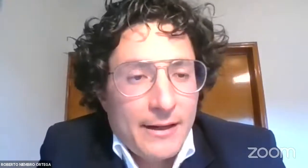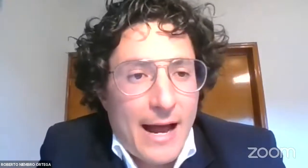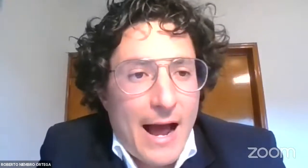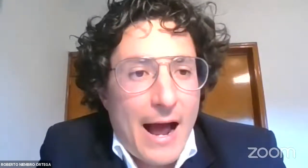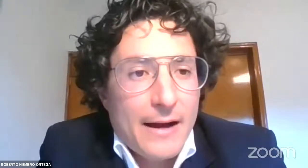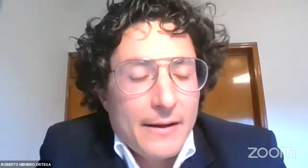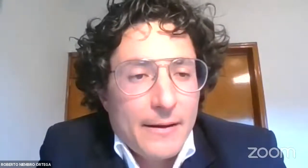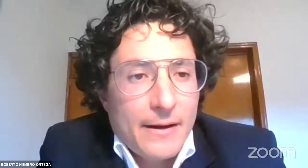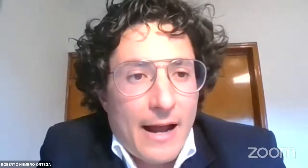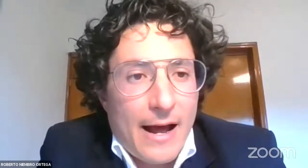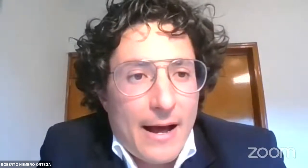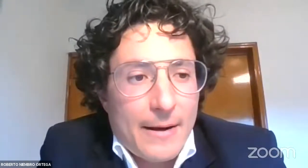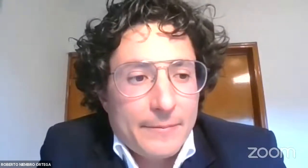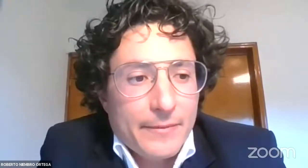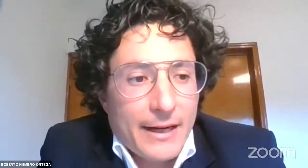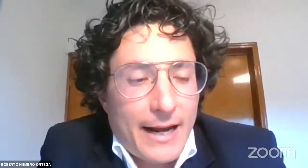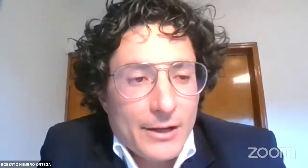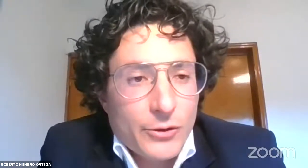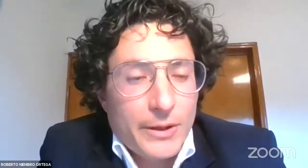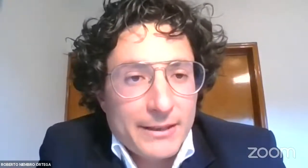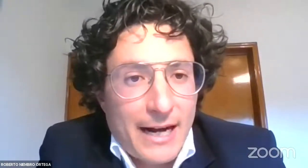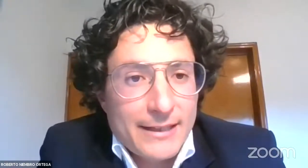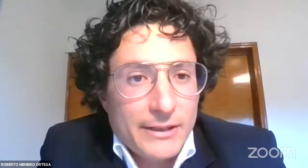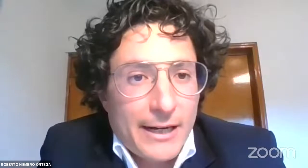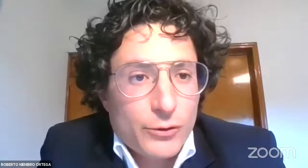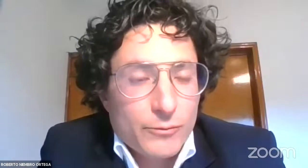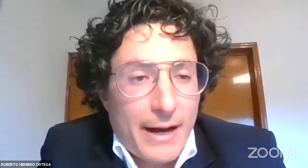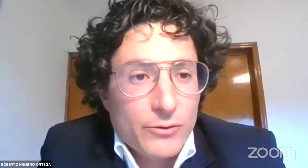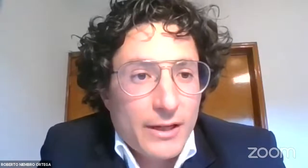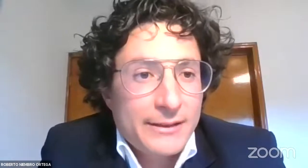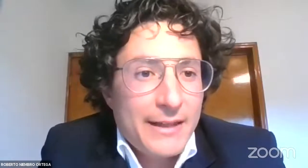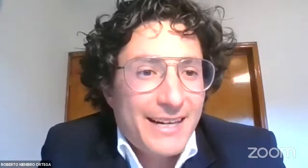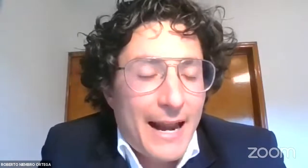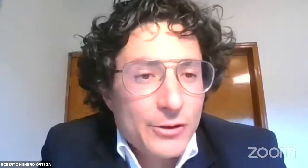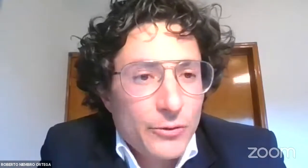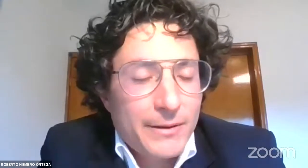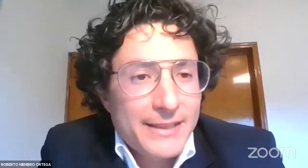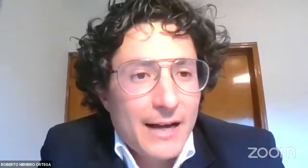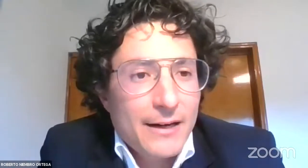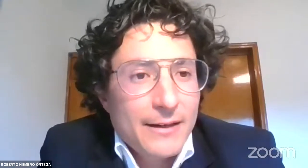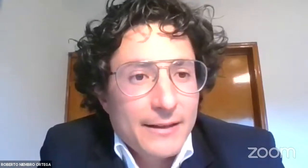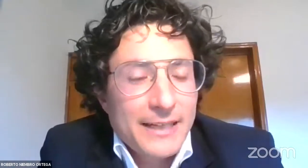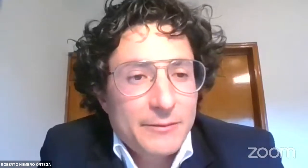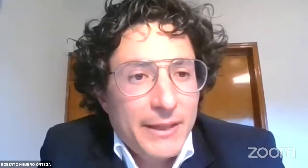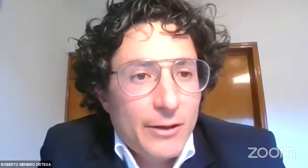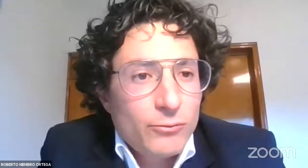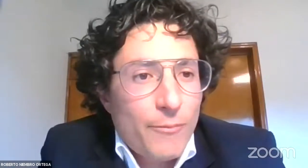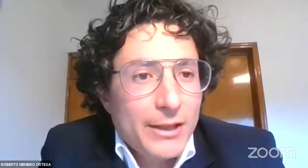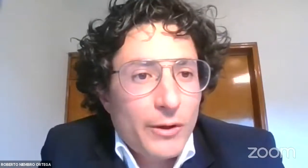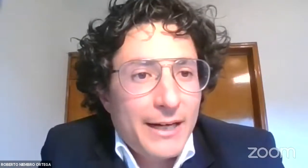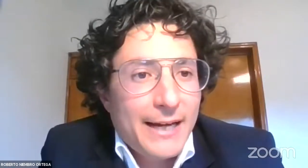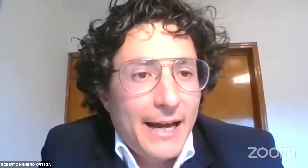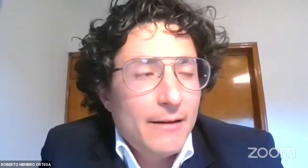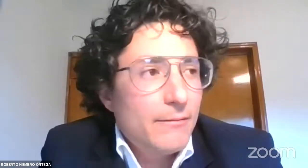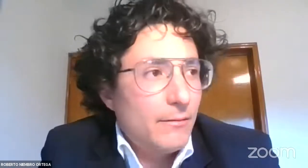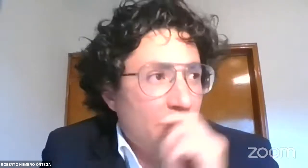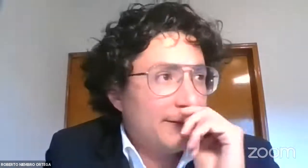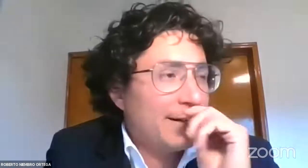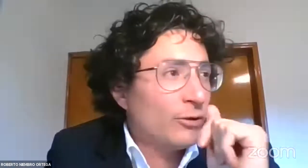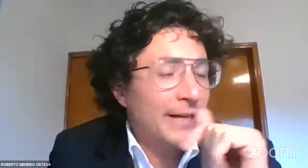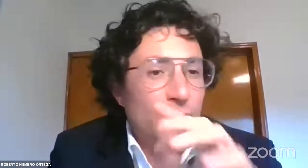expide la Declaración Universal de los Derechos Humanos, esta Declaración Universal se expide en un momento en el